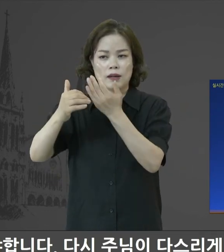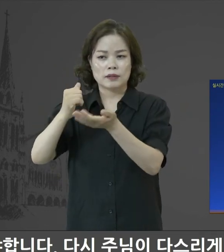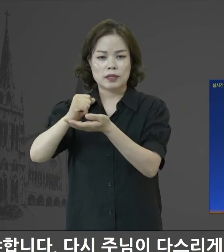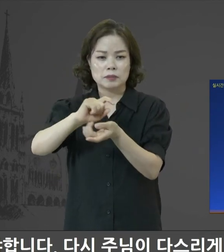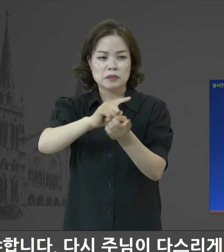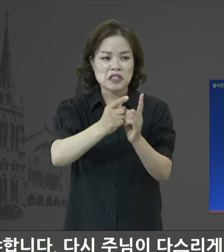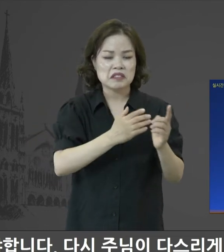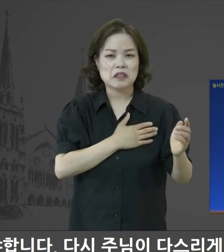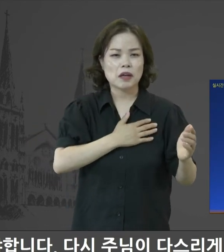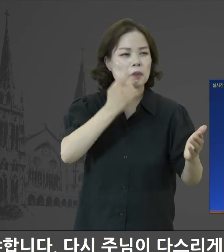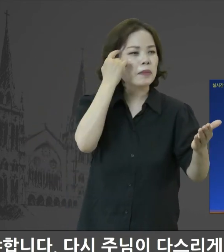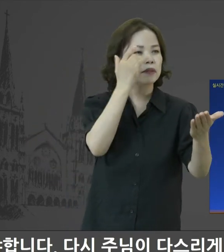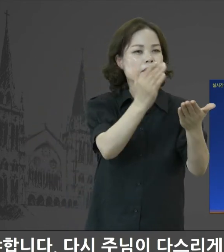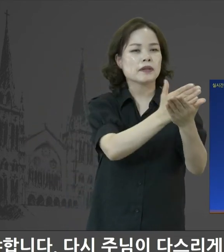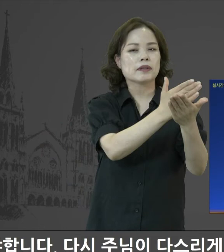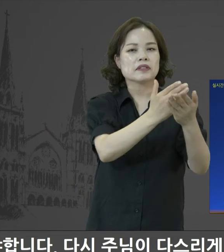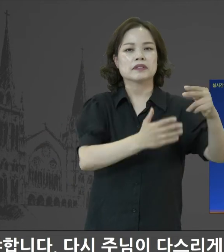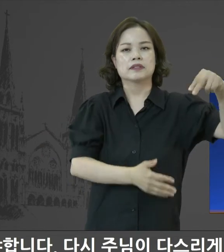판단자 자리에 서는 것이죠.